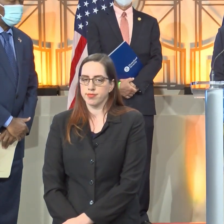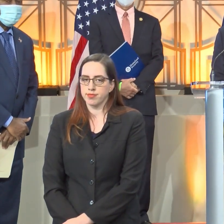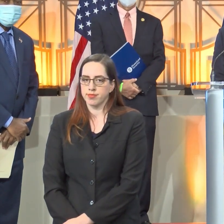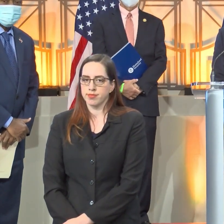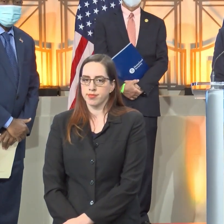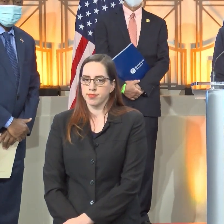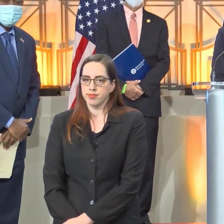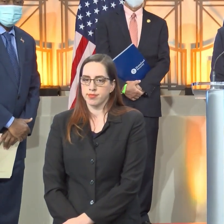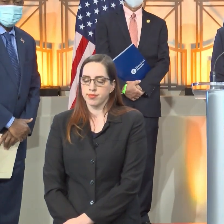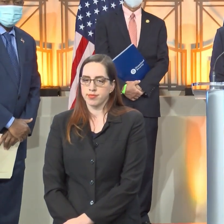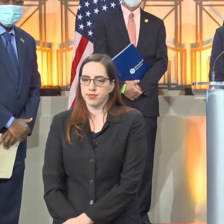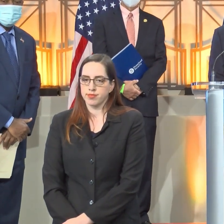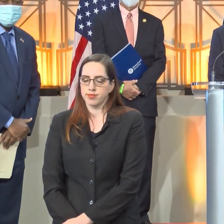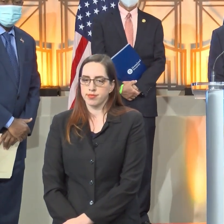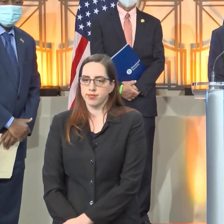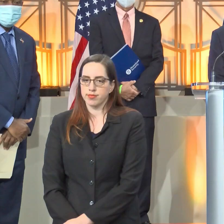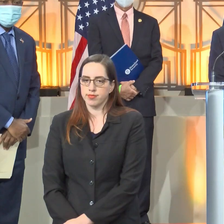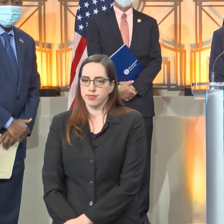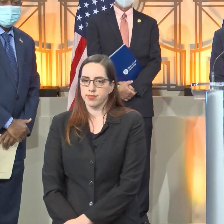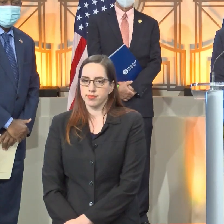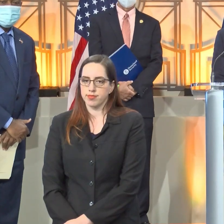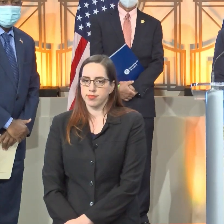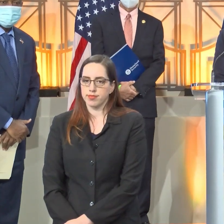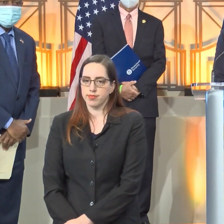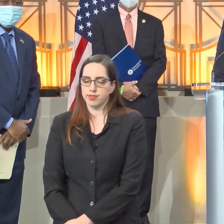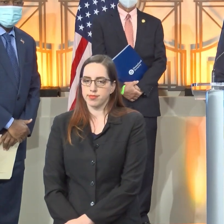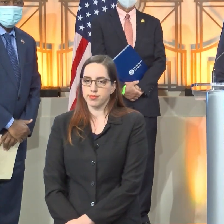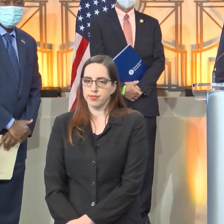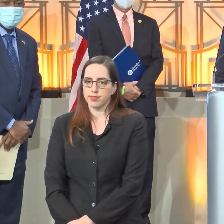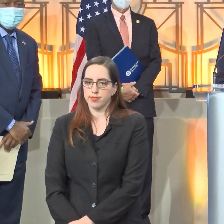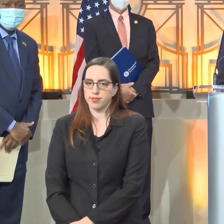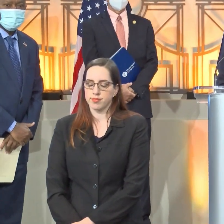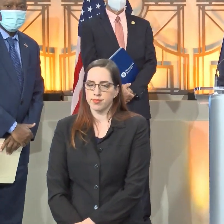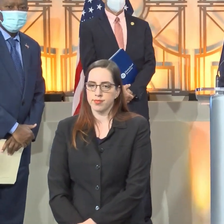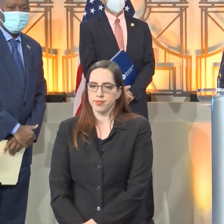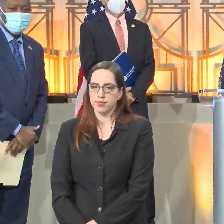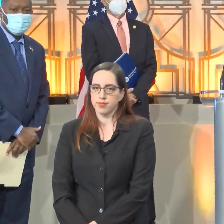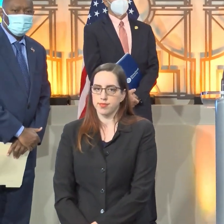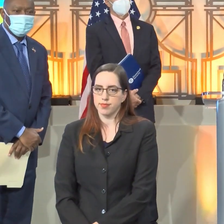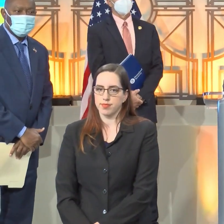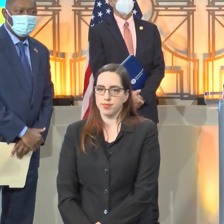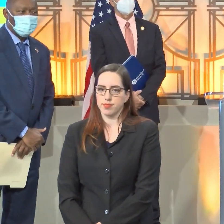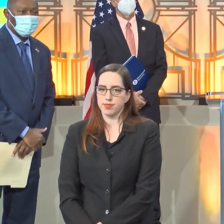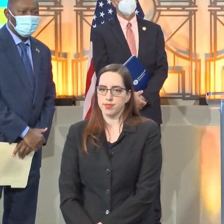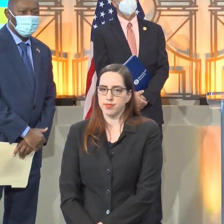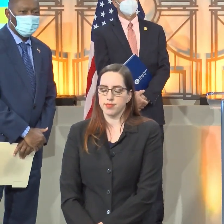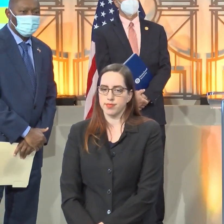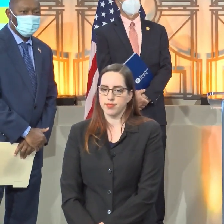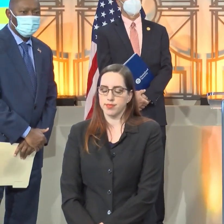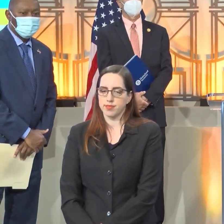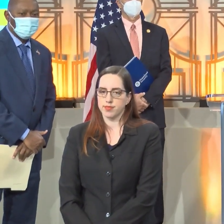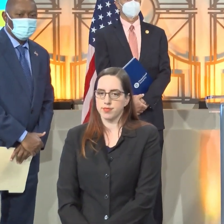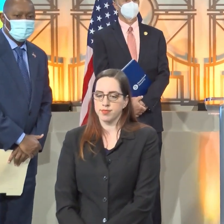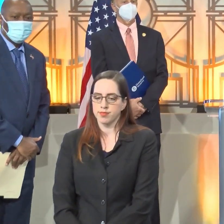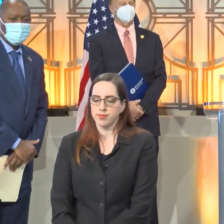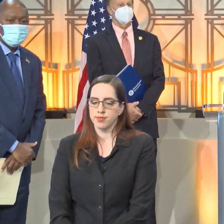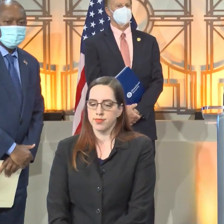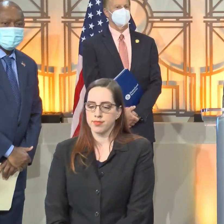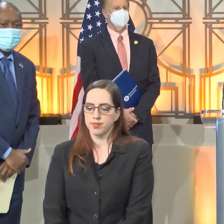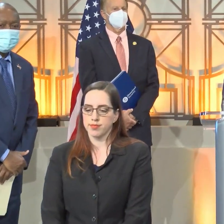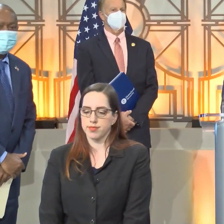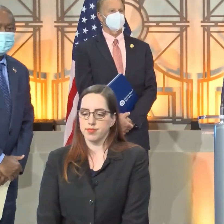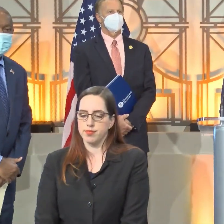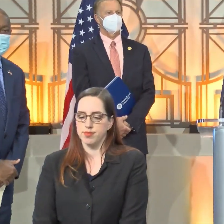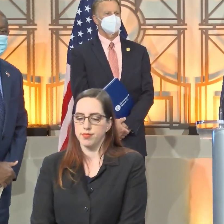aire acondicionado, sabiendo que el clima en Houston algunas veces es sumamente caliente. Pero la mera verdad,